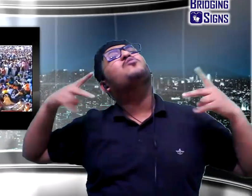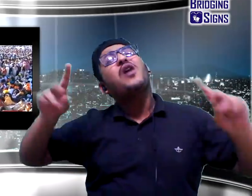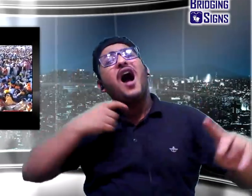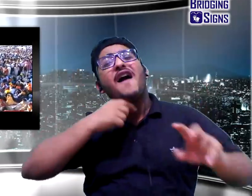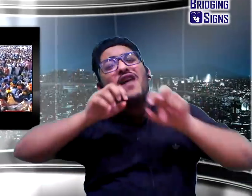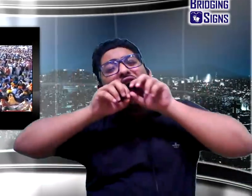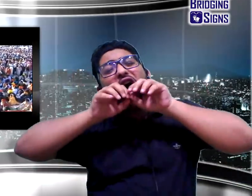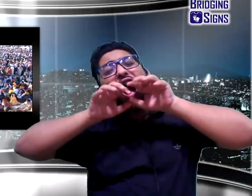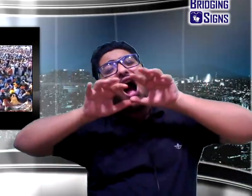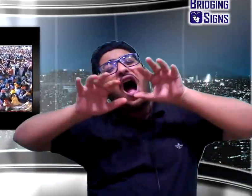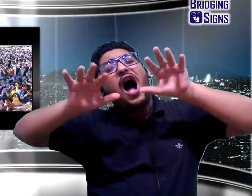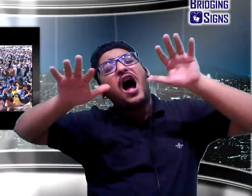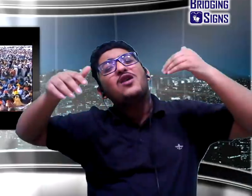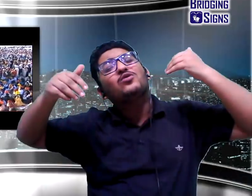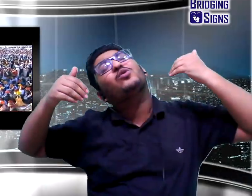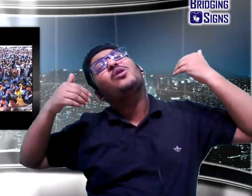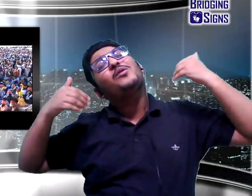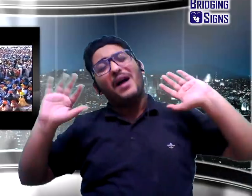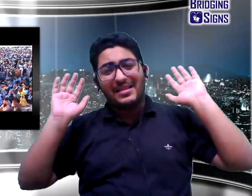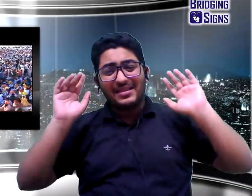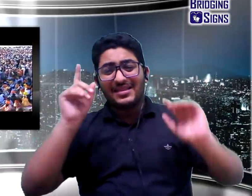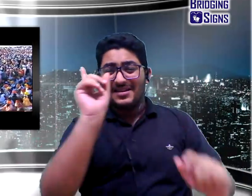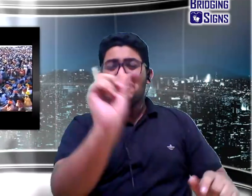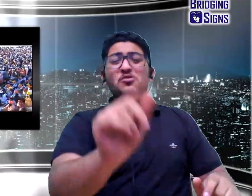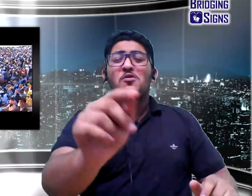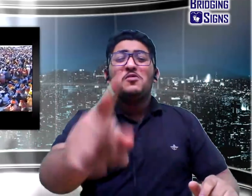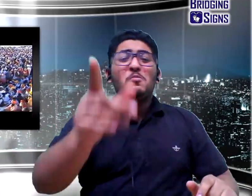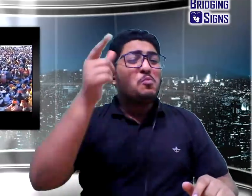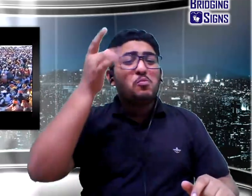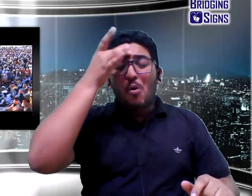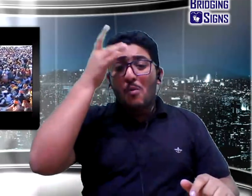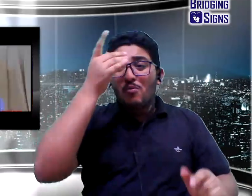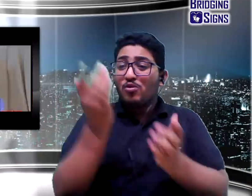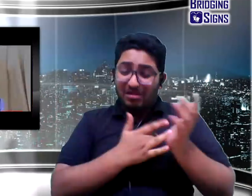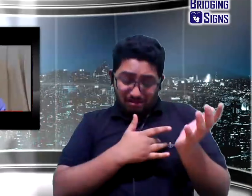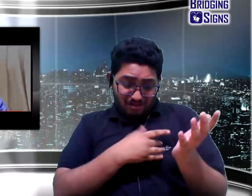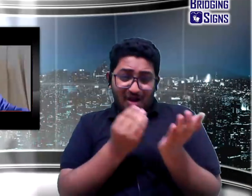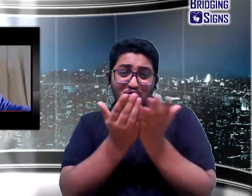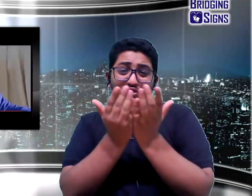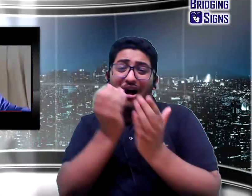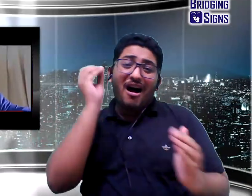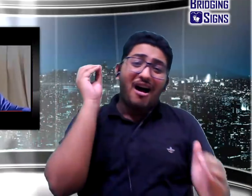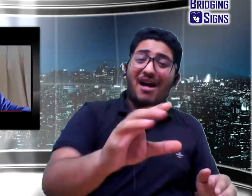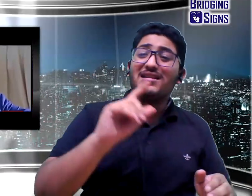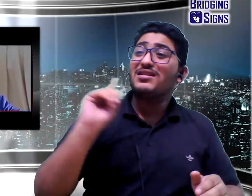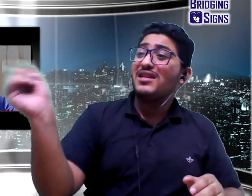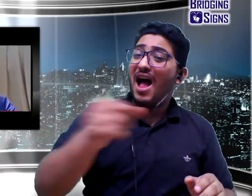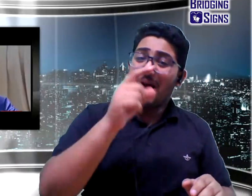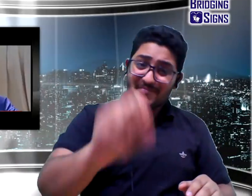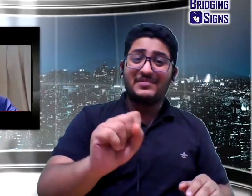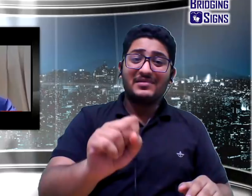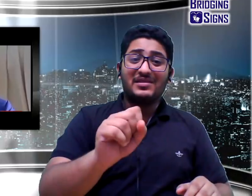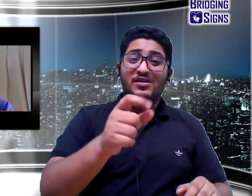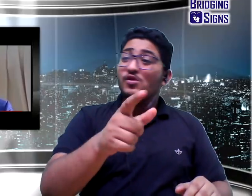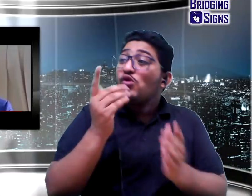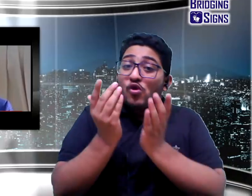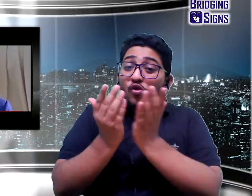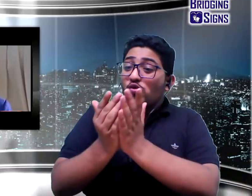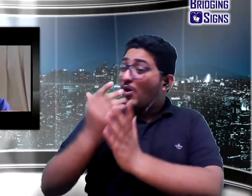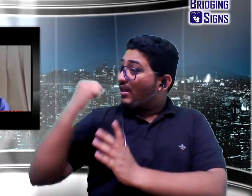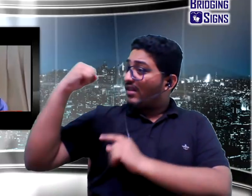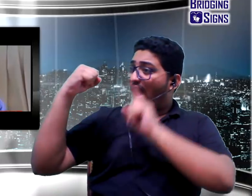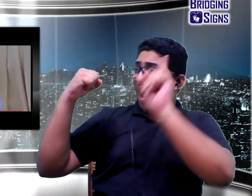आवाज गूंजूगी, तुहाड़ी तुहाडों दिलों दुआं दऊगी। और मैं दुआ तो तगड़ा कुछ नहीं